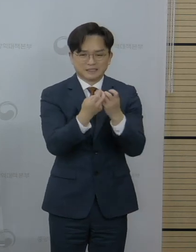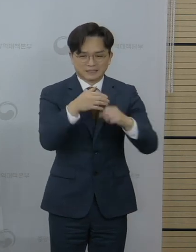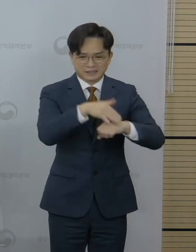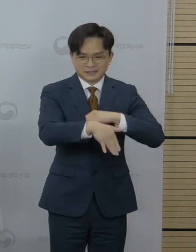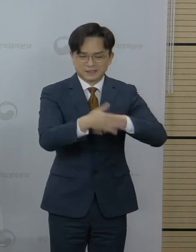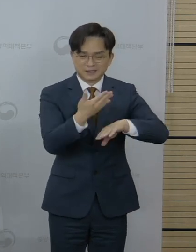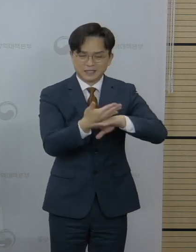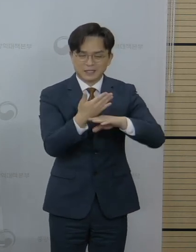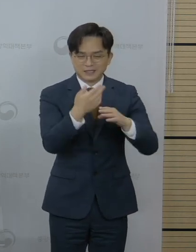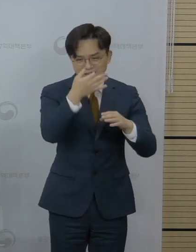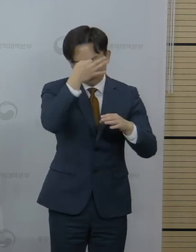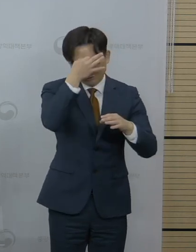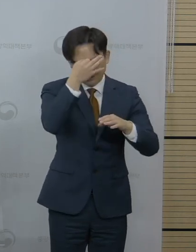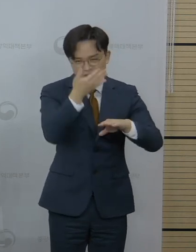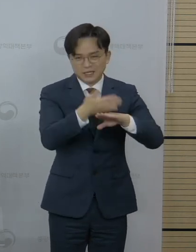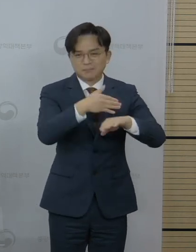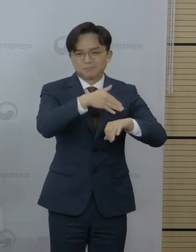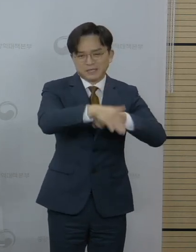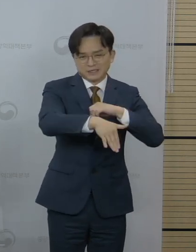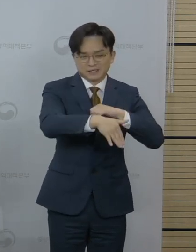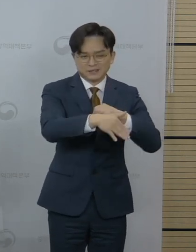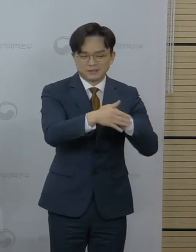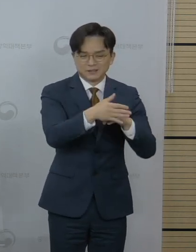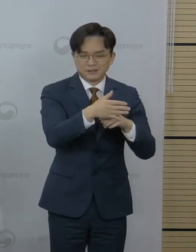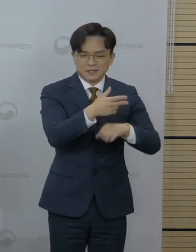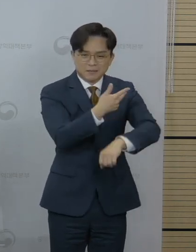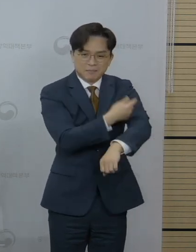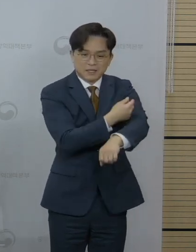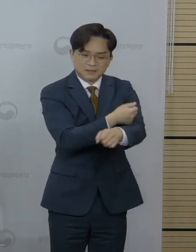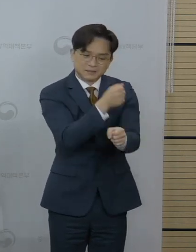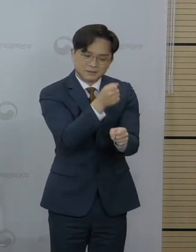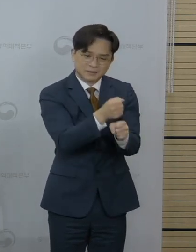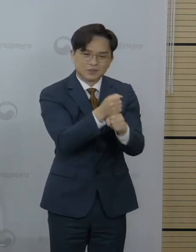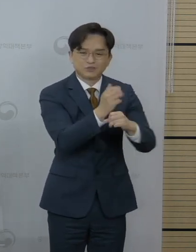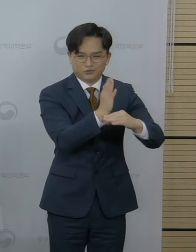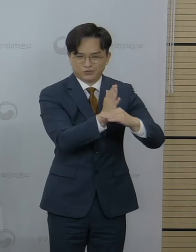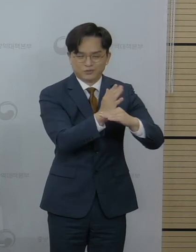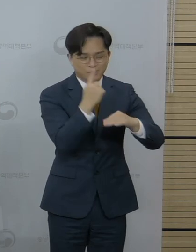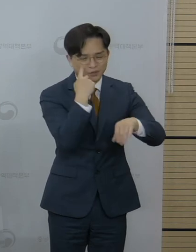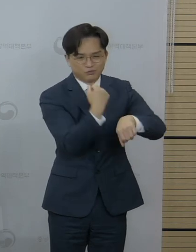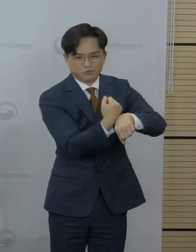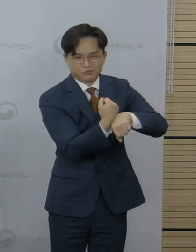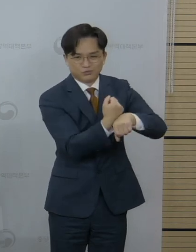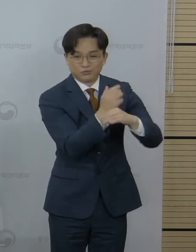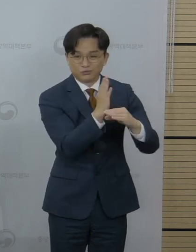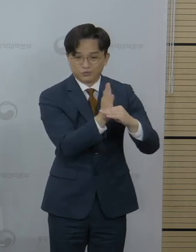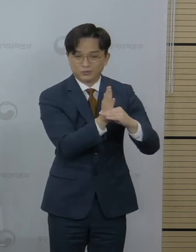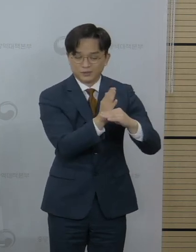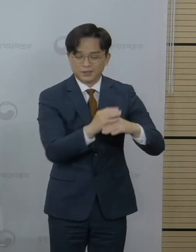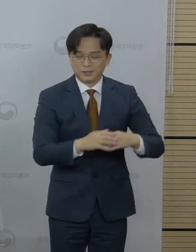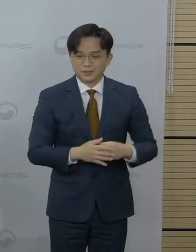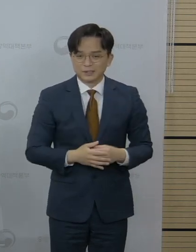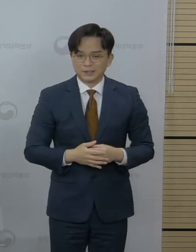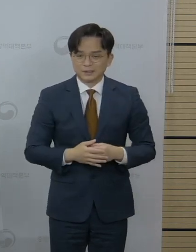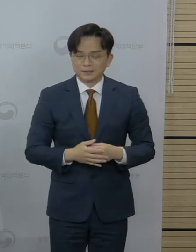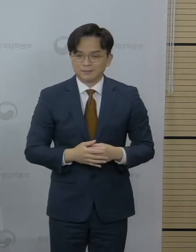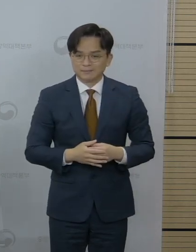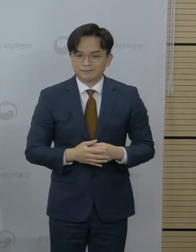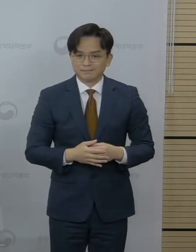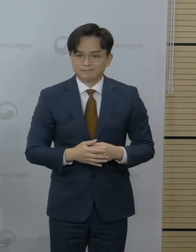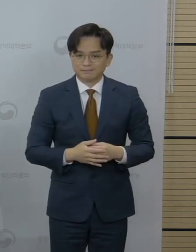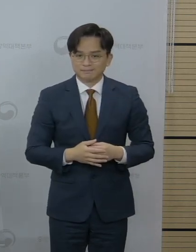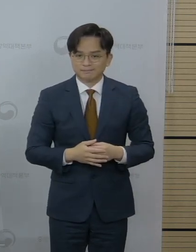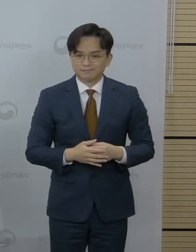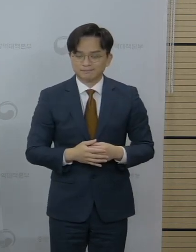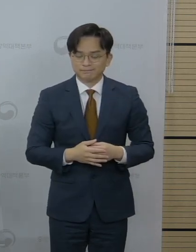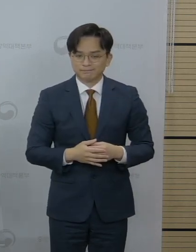국내에서 연구기관 또 기업체에서 이렇게 그 백신과 관련해서 세계 선두를 달리는